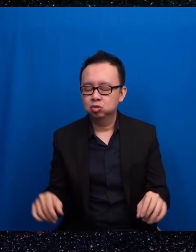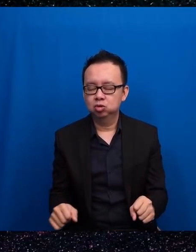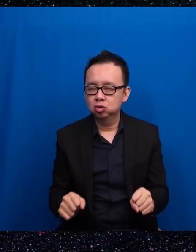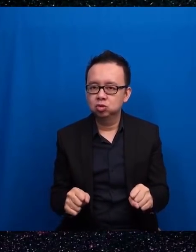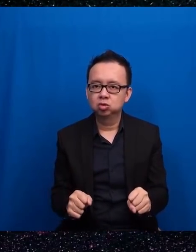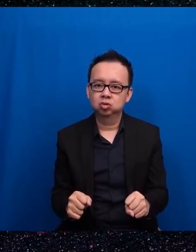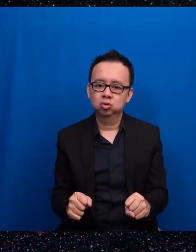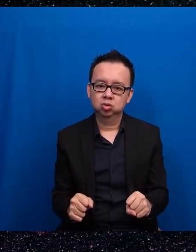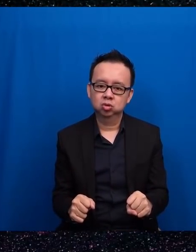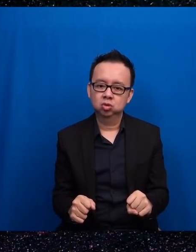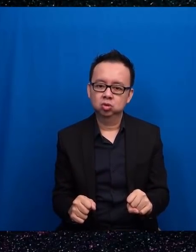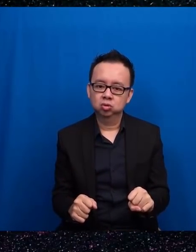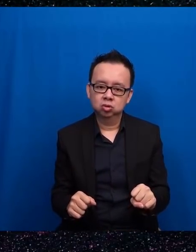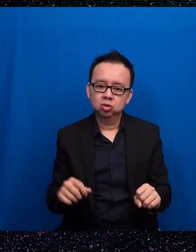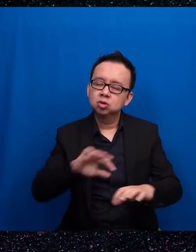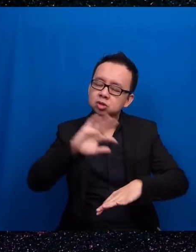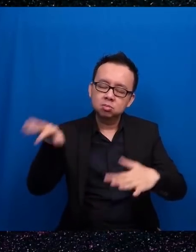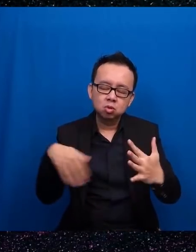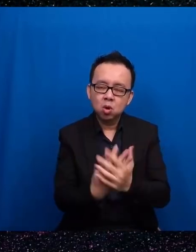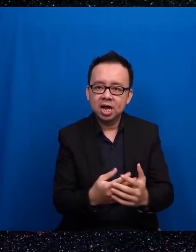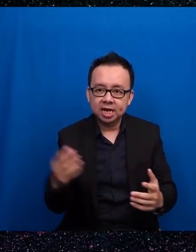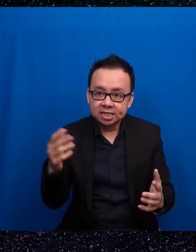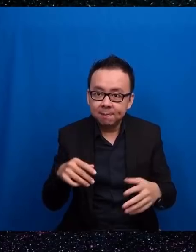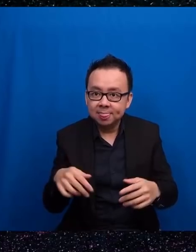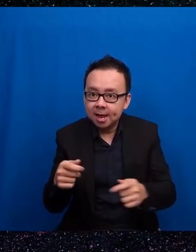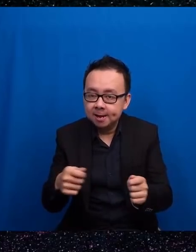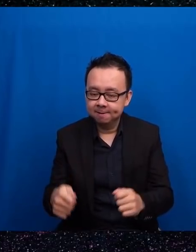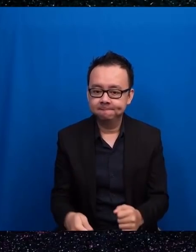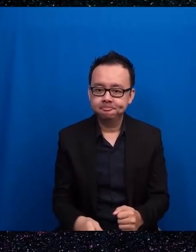dahulu segala speednya. Nah, karena